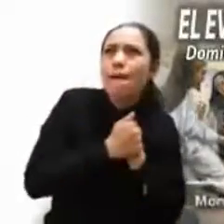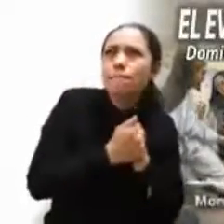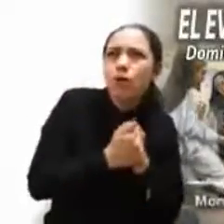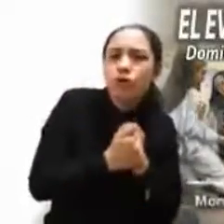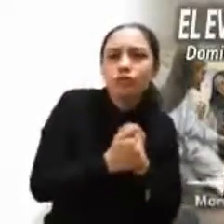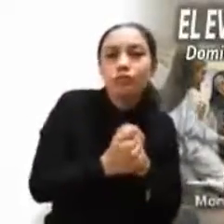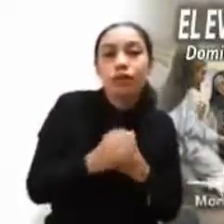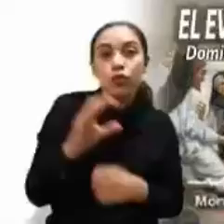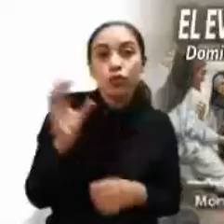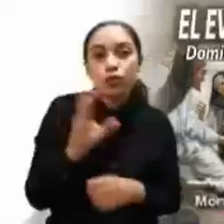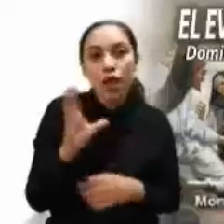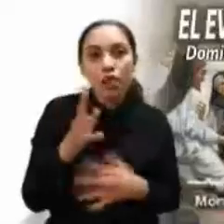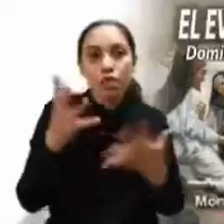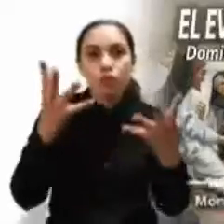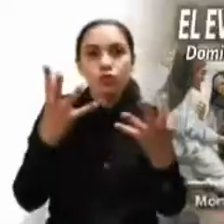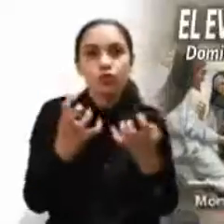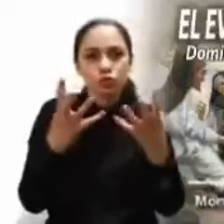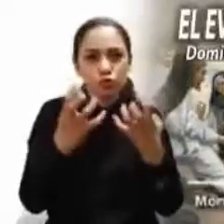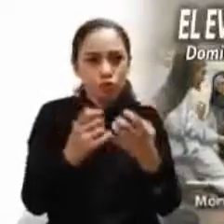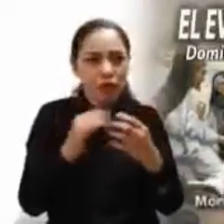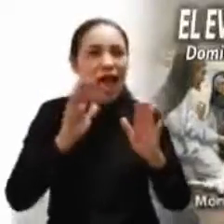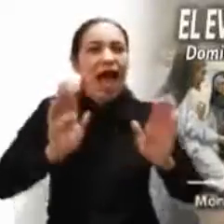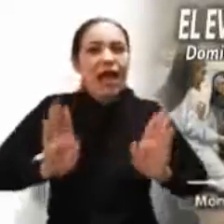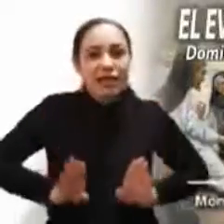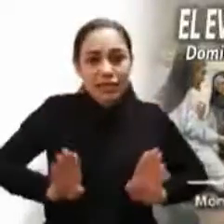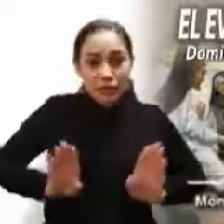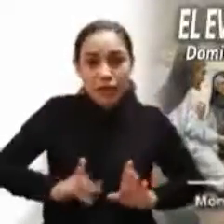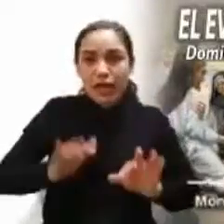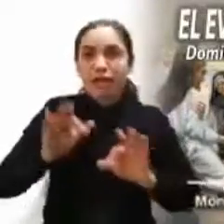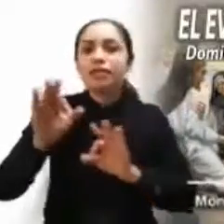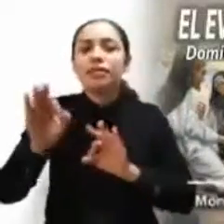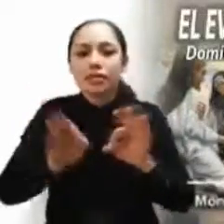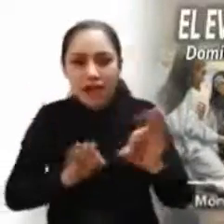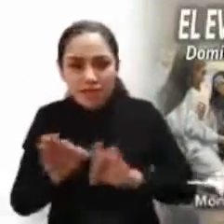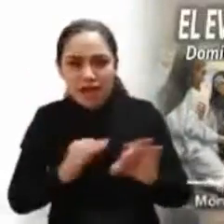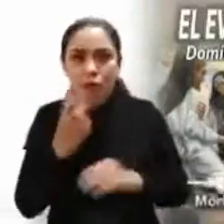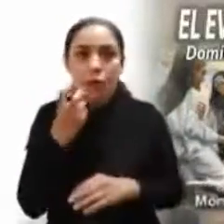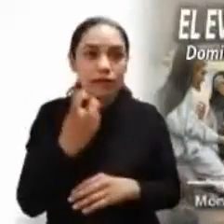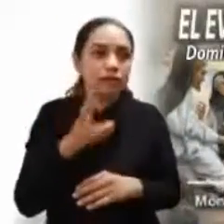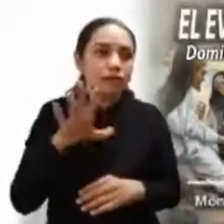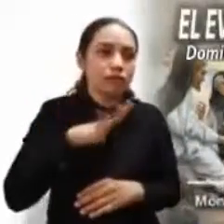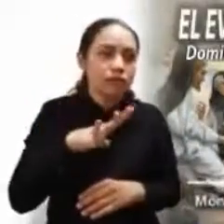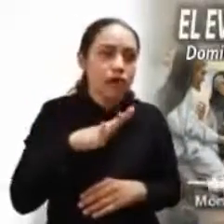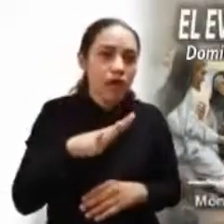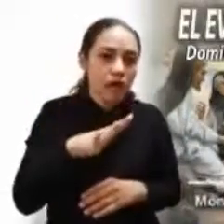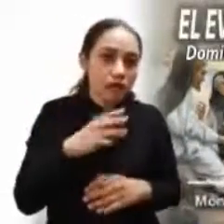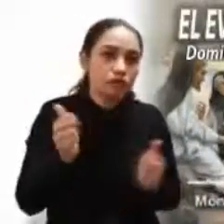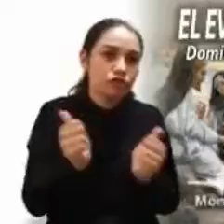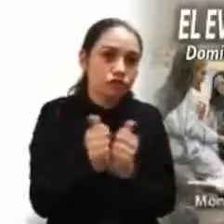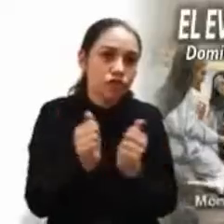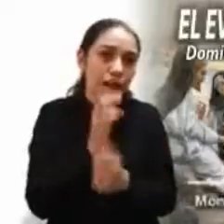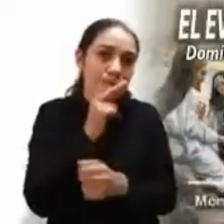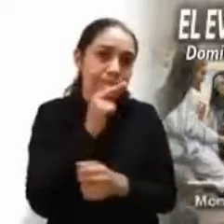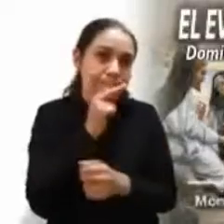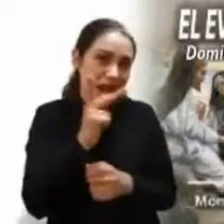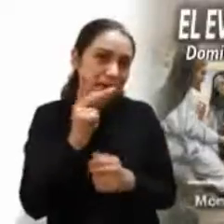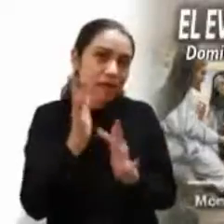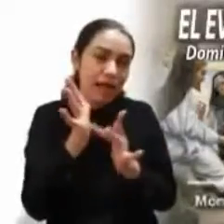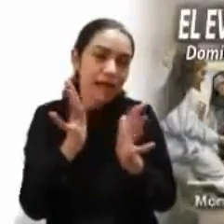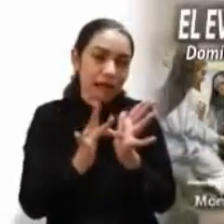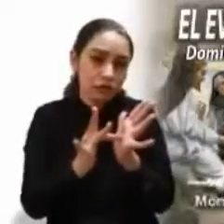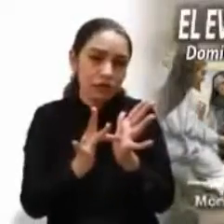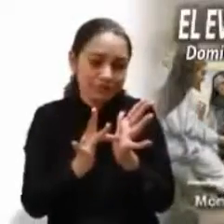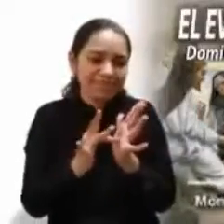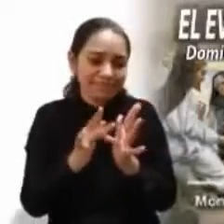trabajos e ideales estén traspasados por la figura y la palabra de Jesús, podremos descubrir que Cristo es